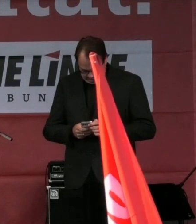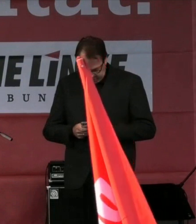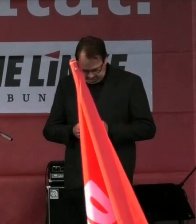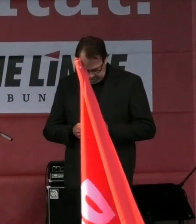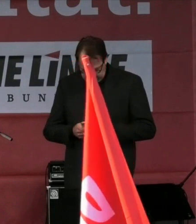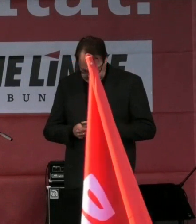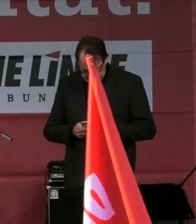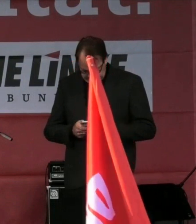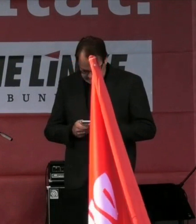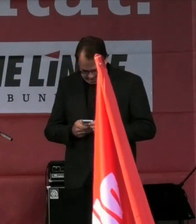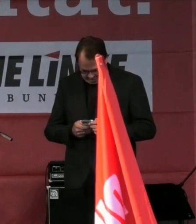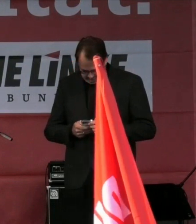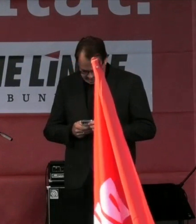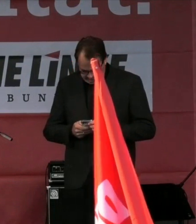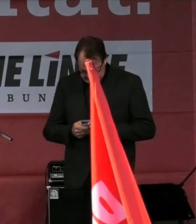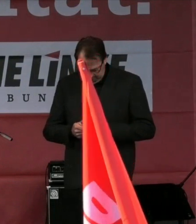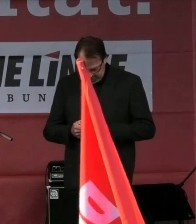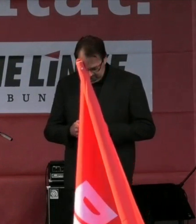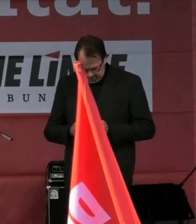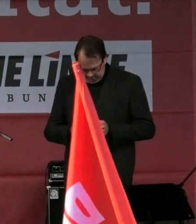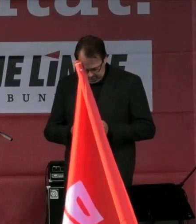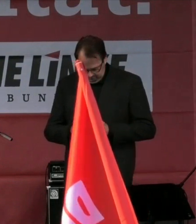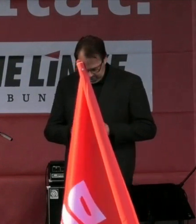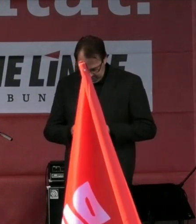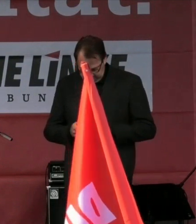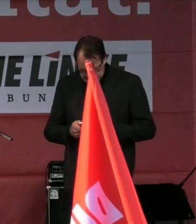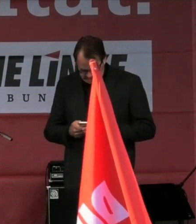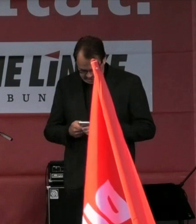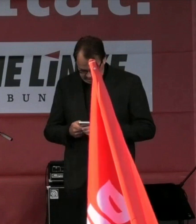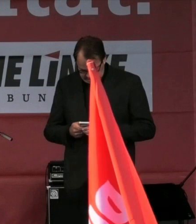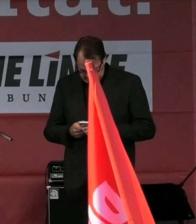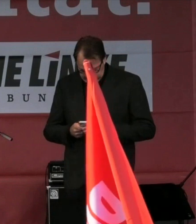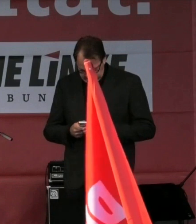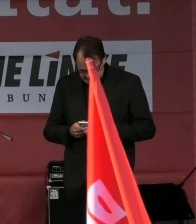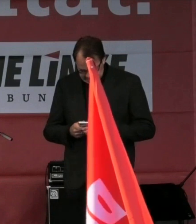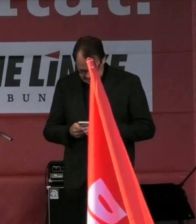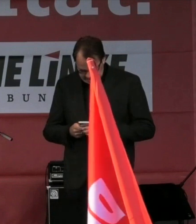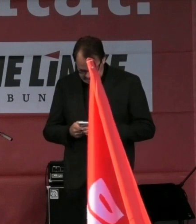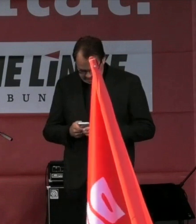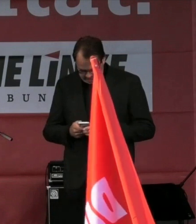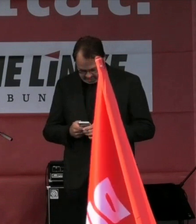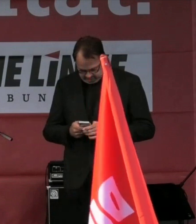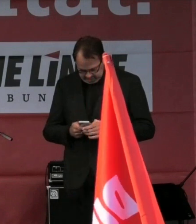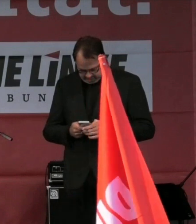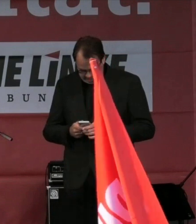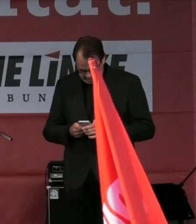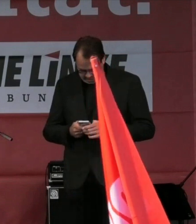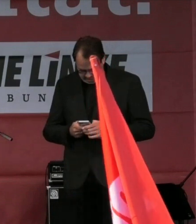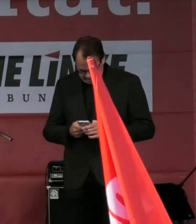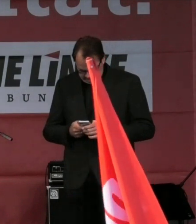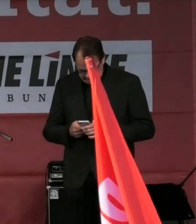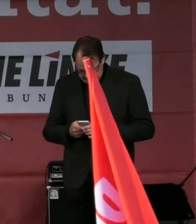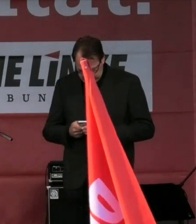aus und auf der anderen seite haben wir russland die große gefahr für unser aller sicherheit und da habe ich mir mal